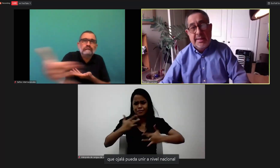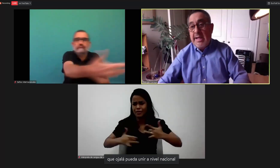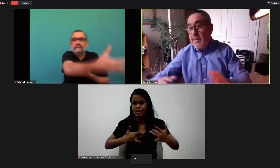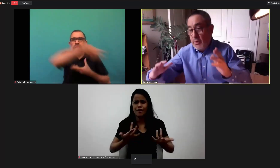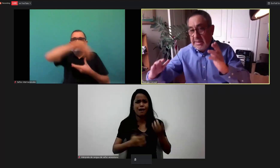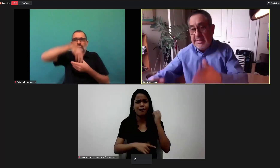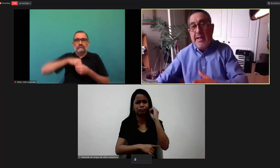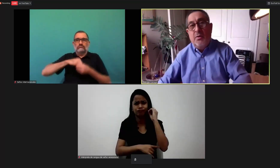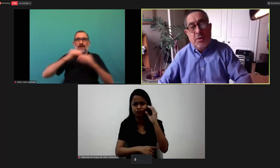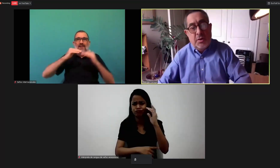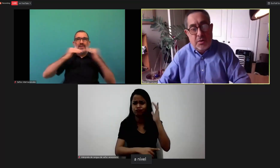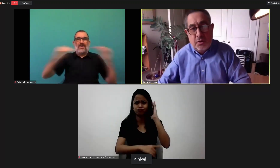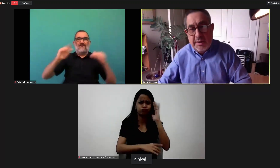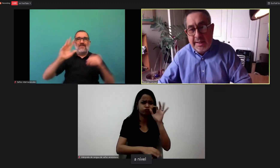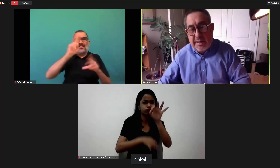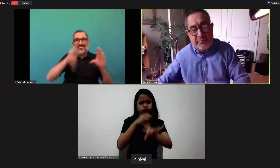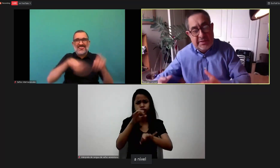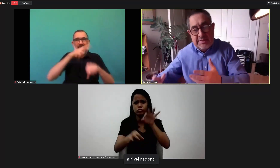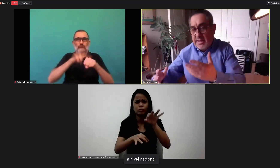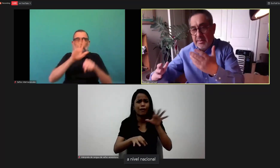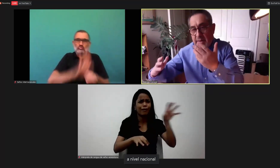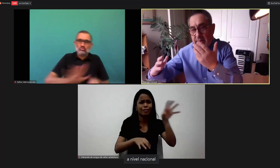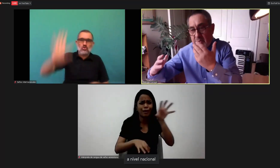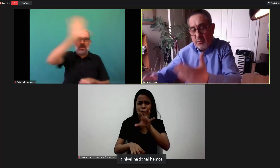reuniones, hemos estado con